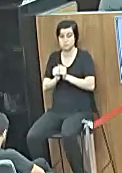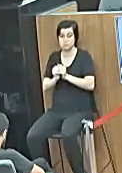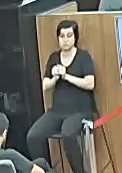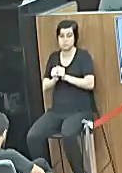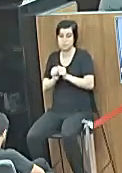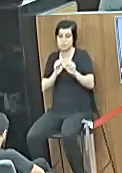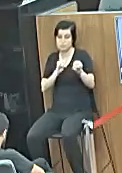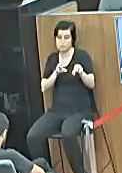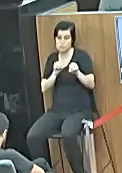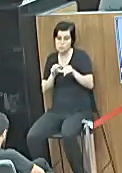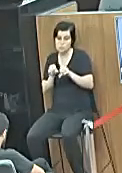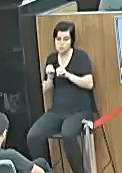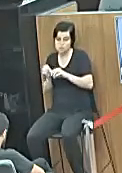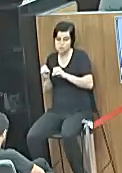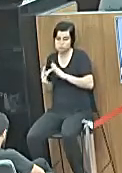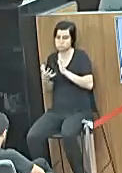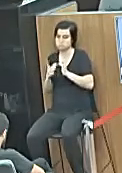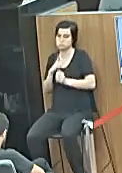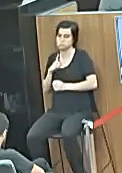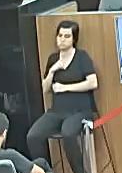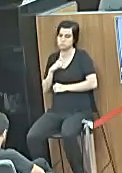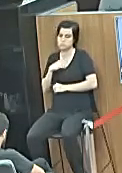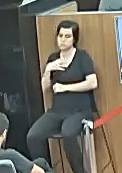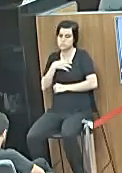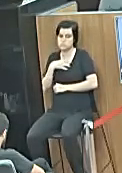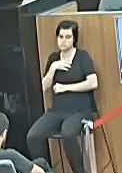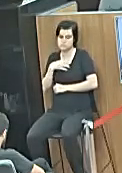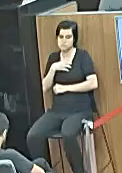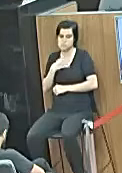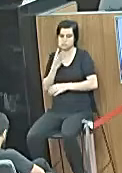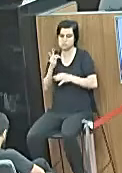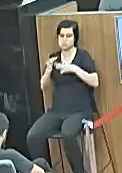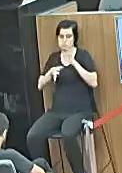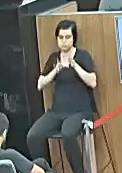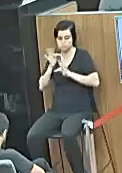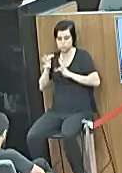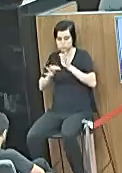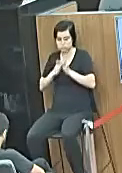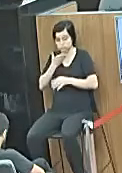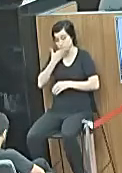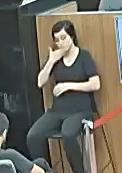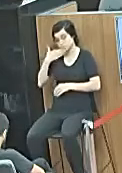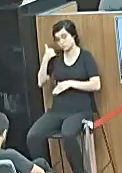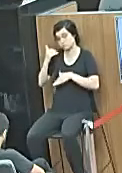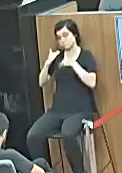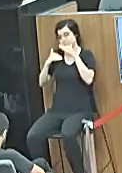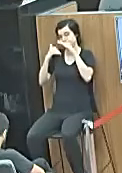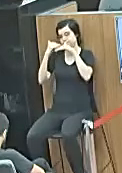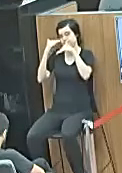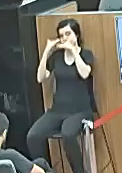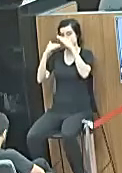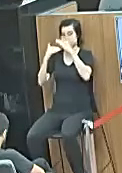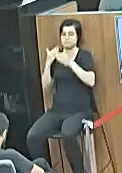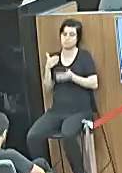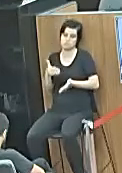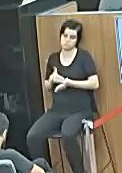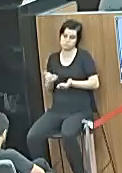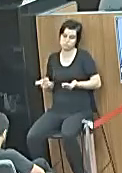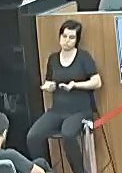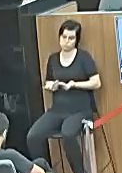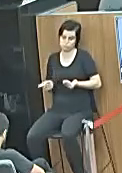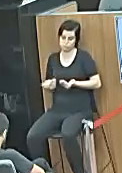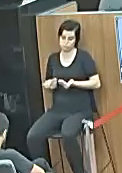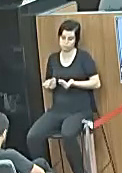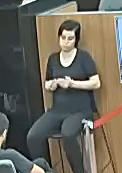trazer ciência tecnologia e inovação para um patamar de discussão bem acima do que nós temos feito ultimamente